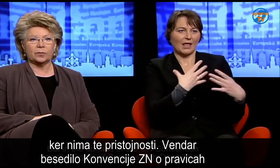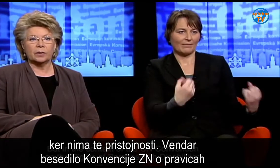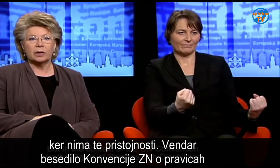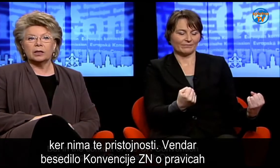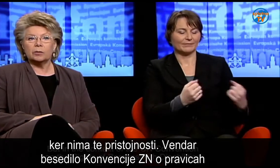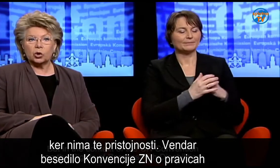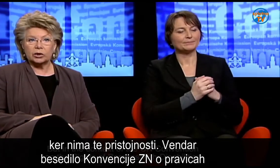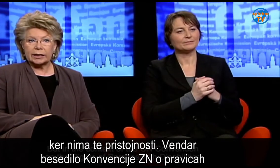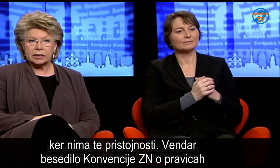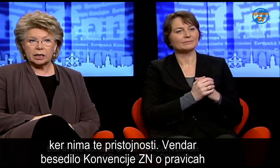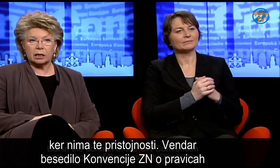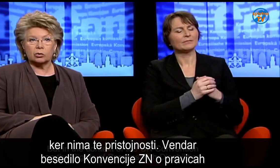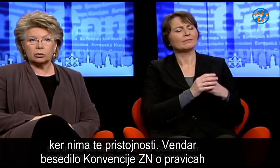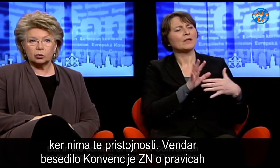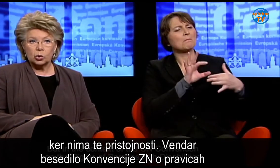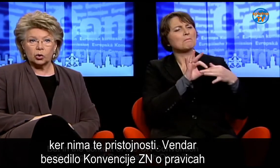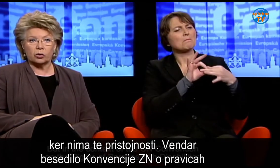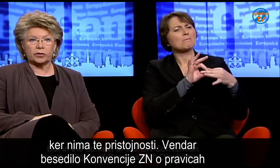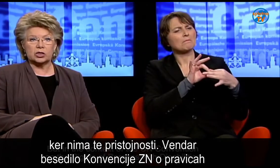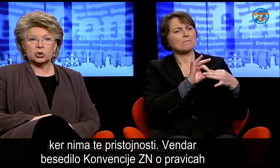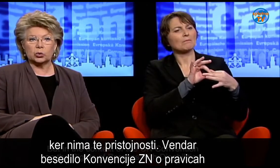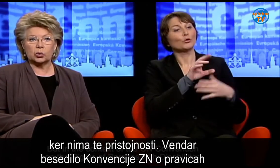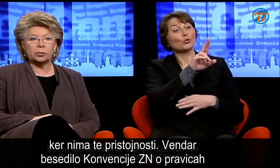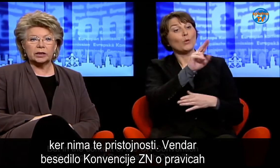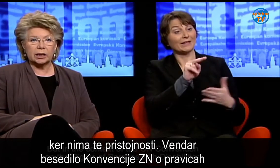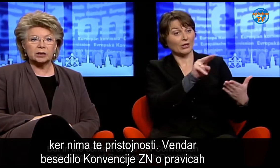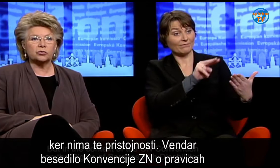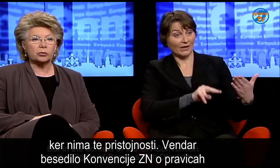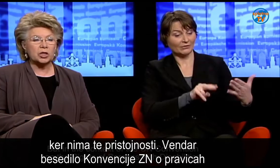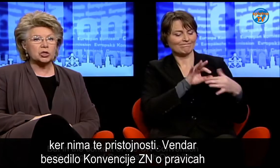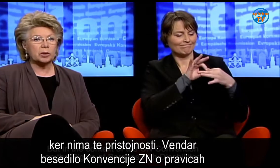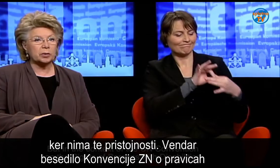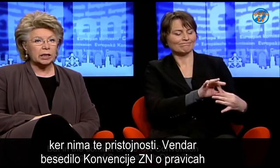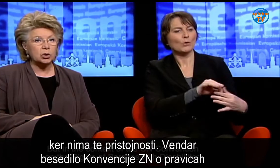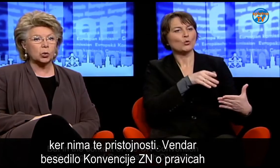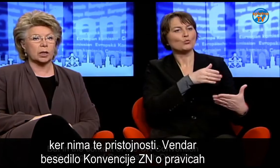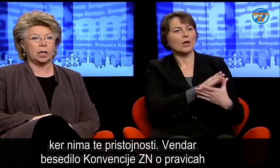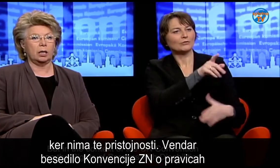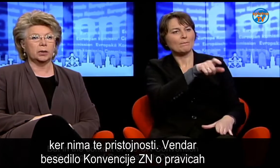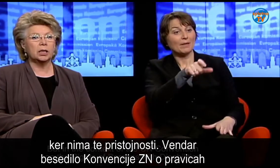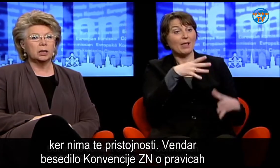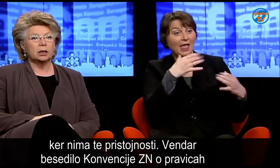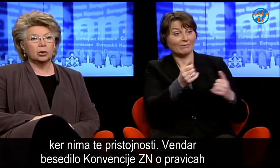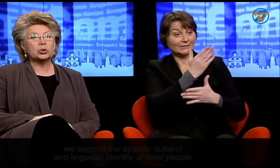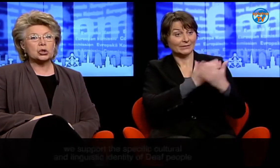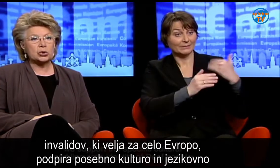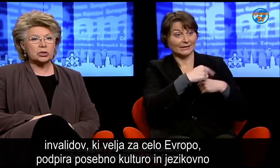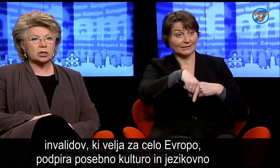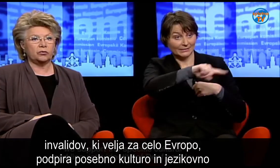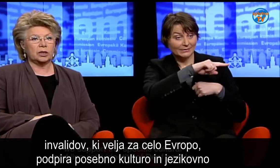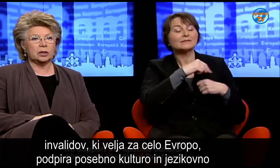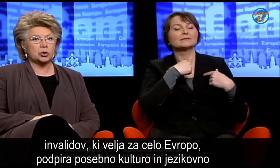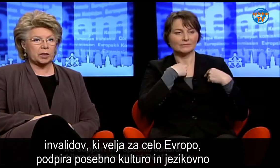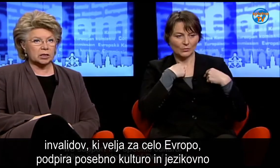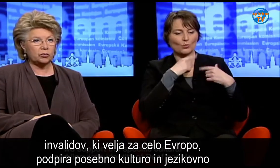hat. Im Kontext der UNO-Konvention über die Rechte von Menschen mit Behinderungen aber